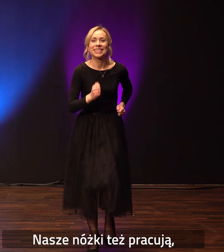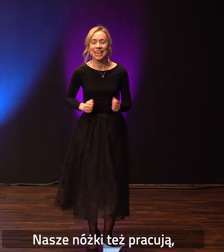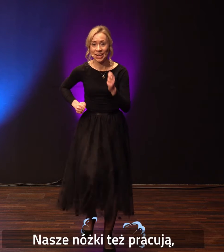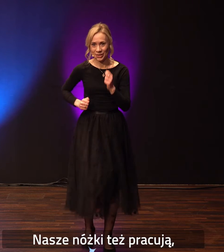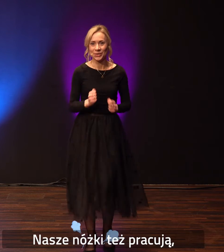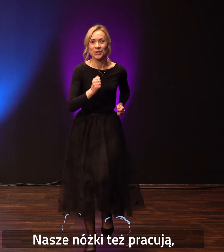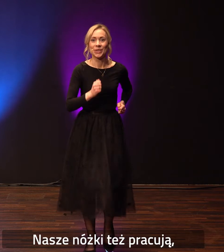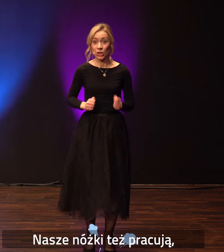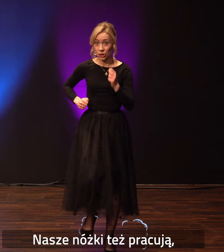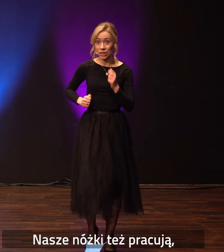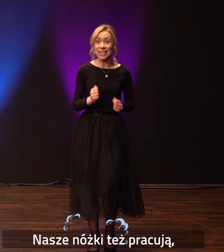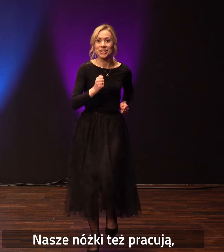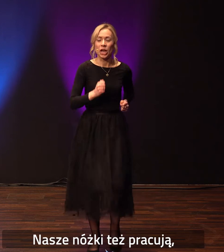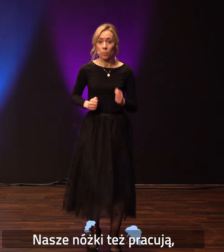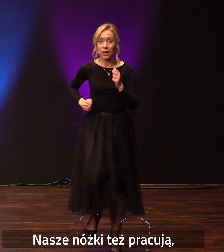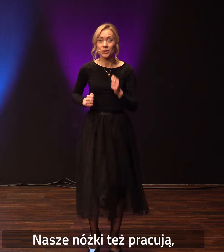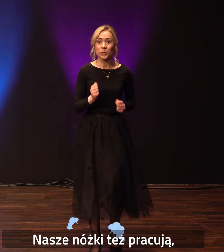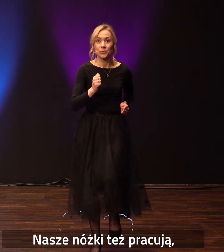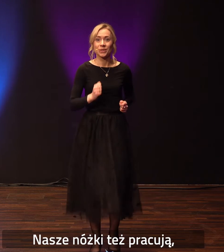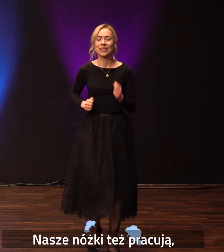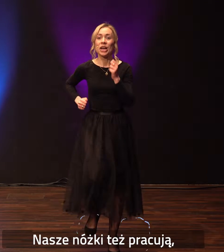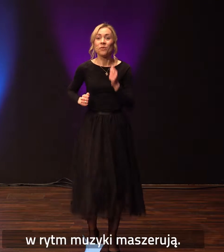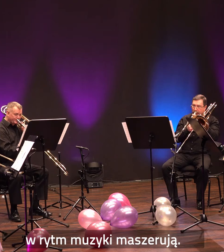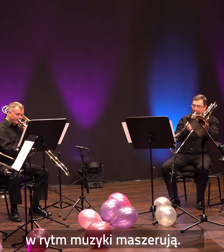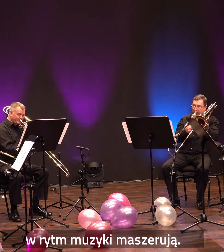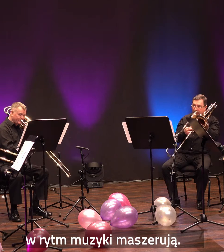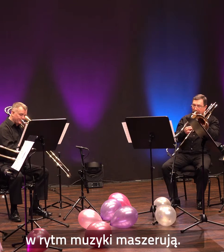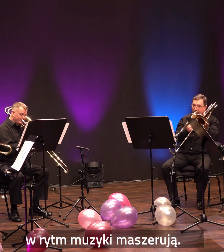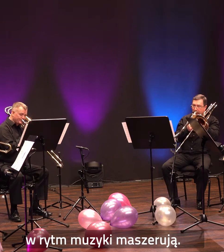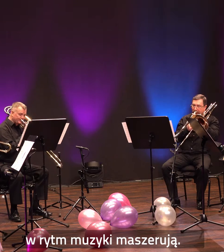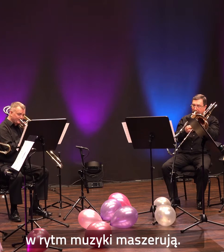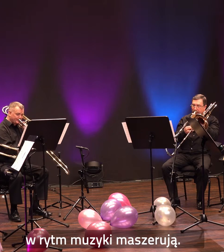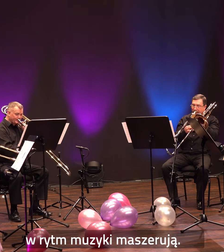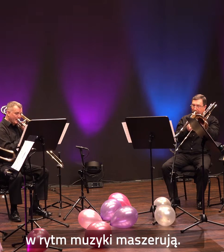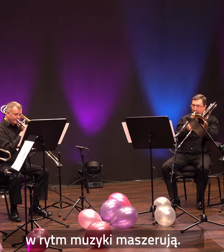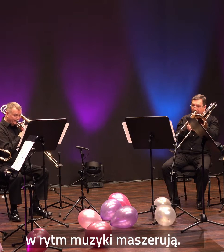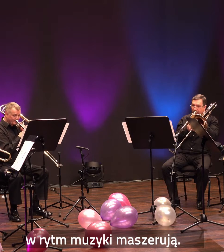Nasze nóżki też pracują w rytm muzyki, maszerują